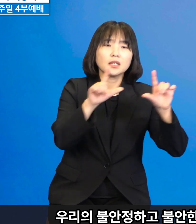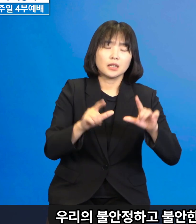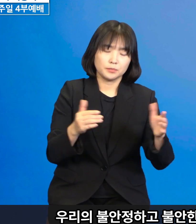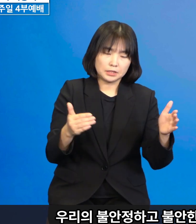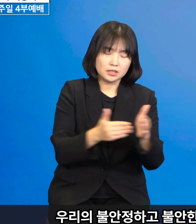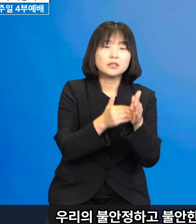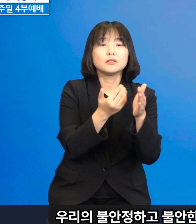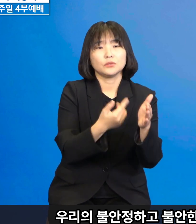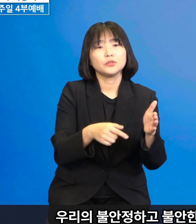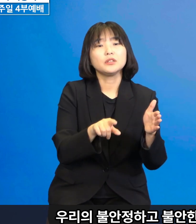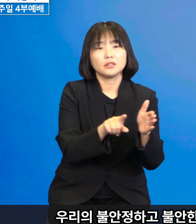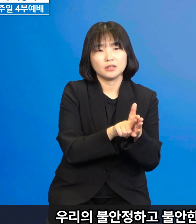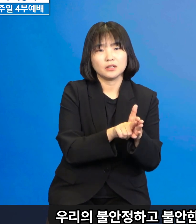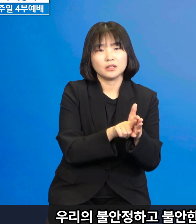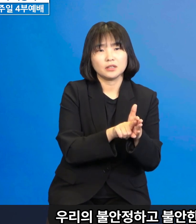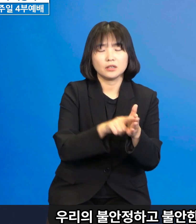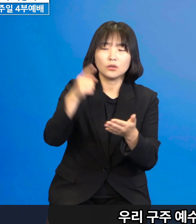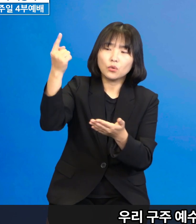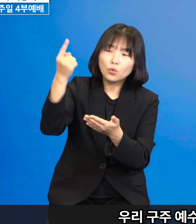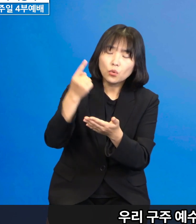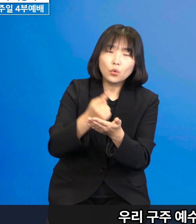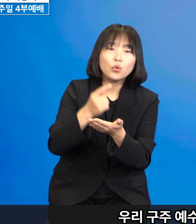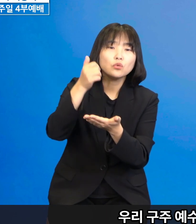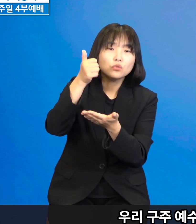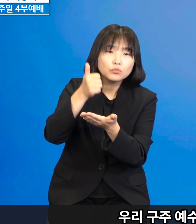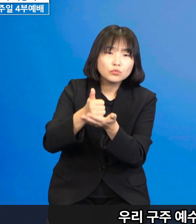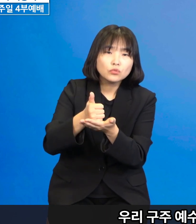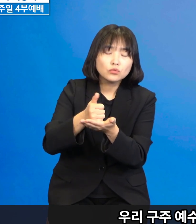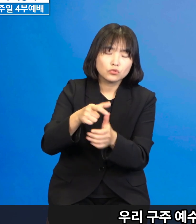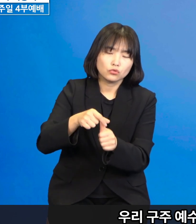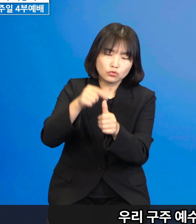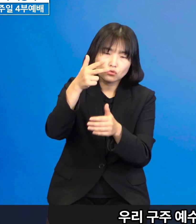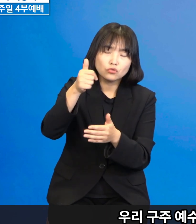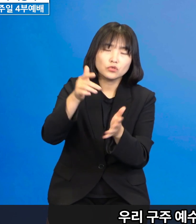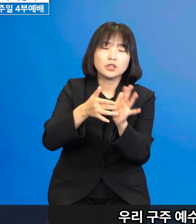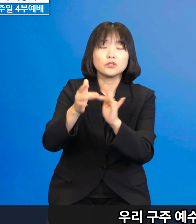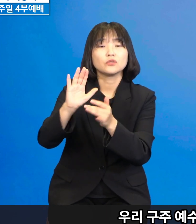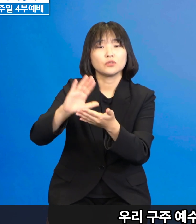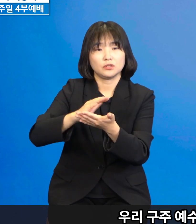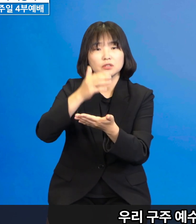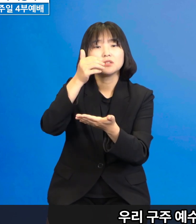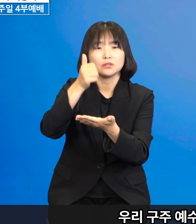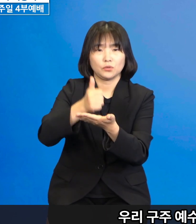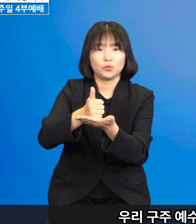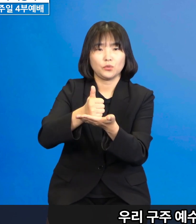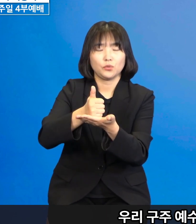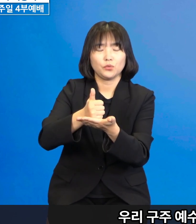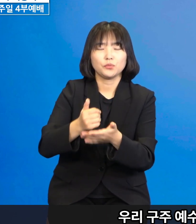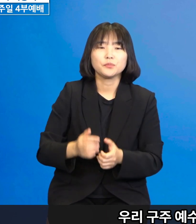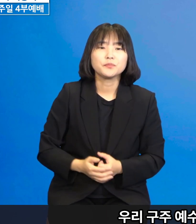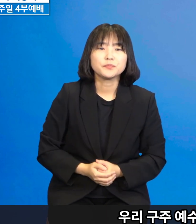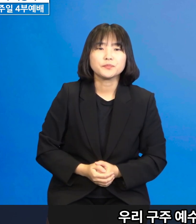끝내기 위하여 오신 분이 우리 구주 예수 그리스도이십니다.